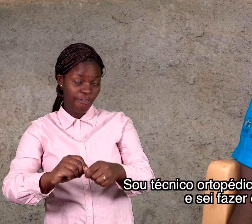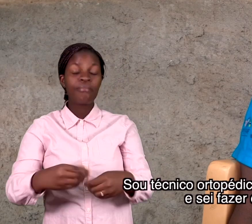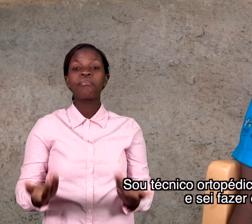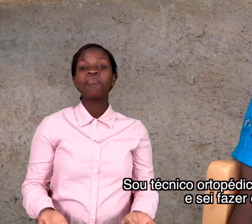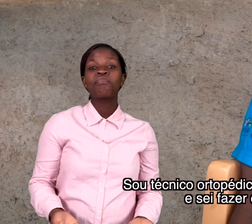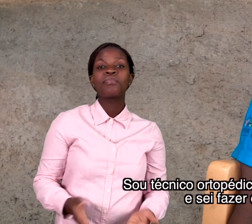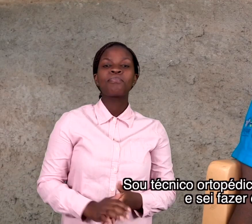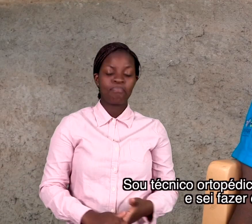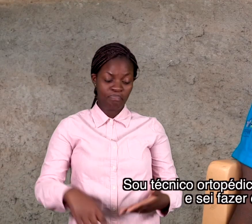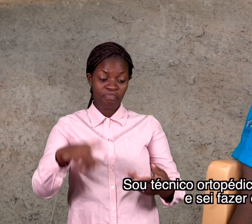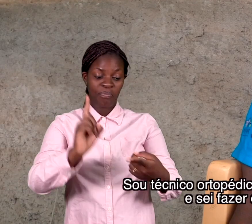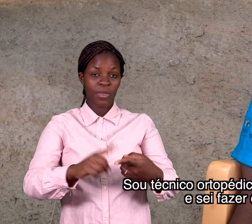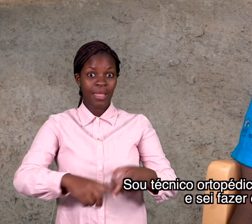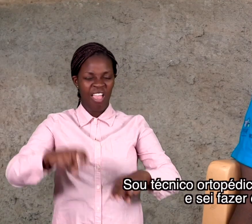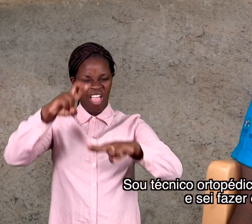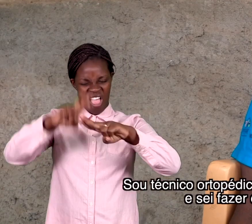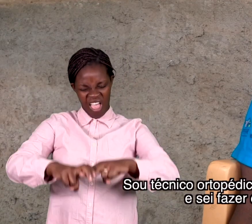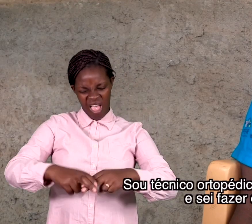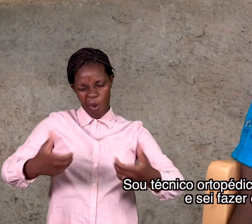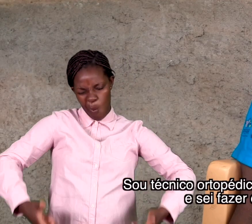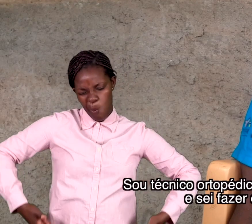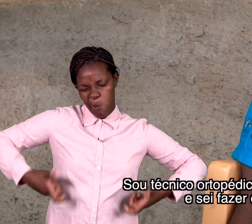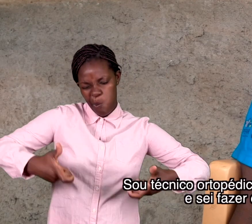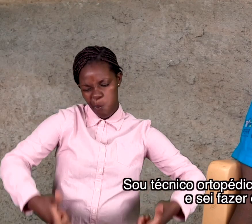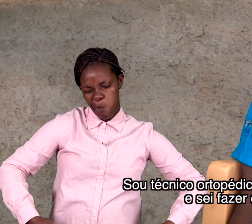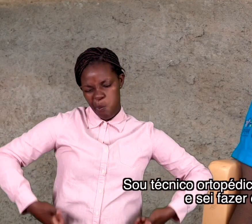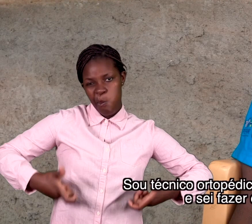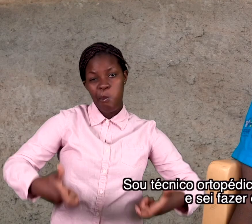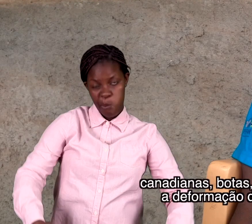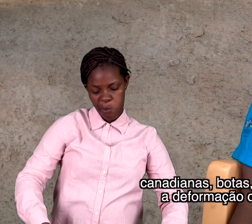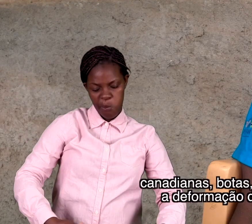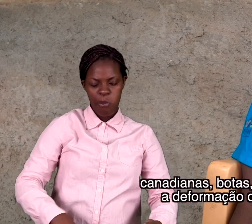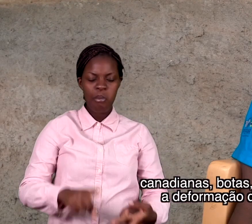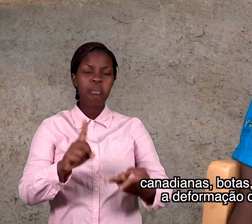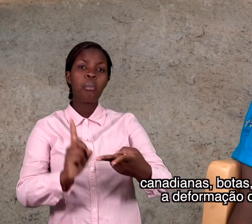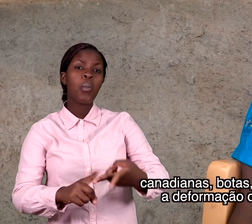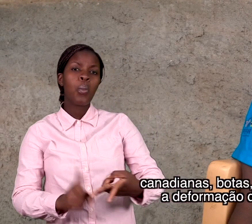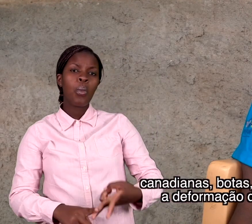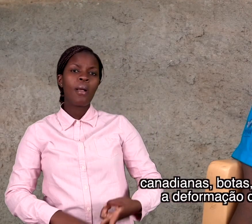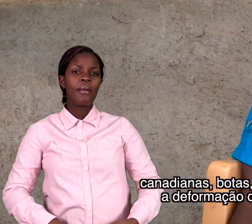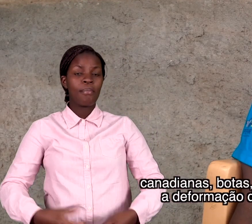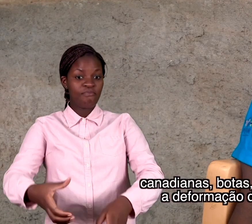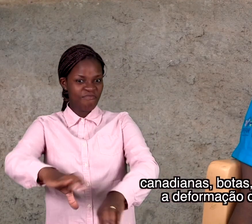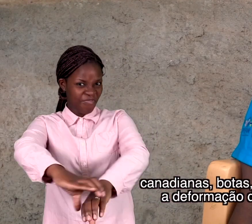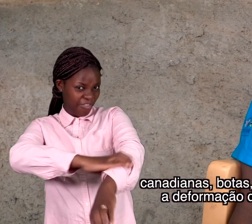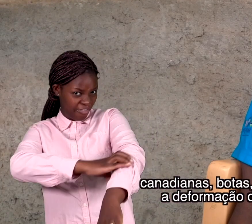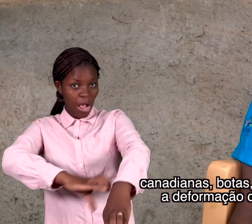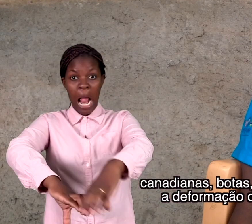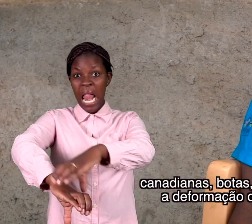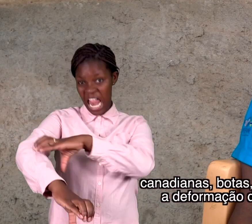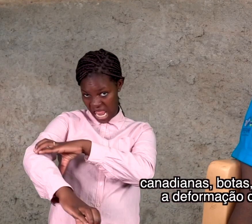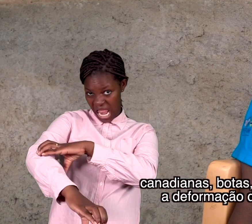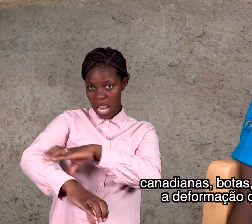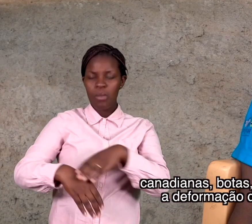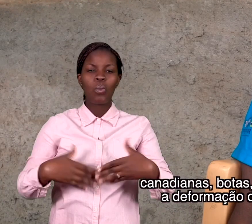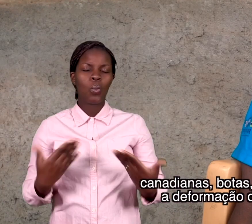ortopédicos, sem fazer cadeiras de rota, muletas, botas,